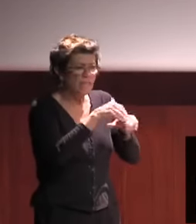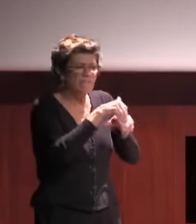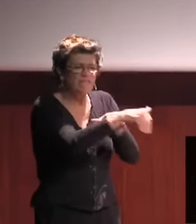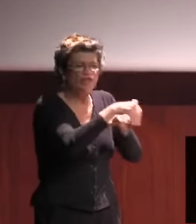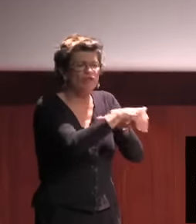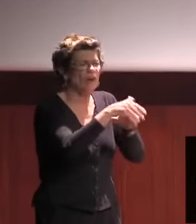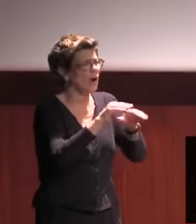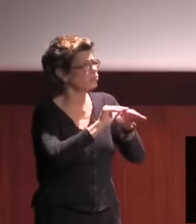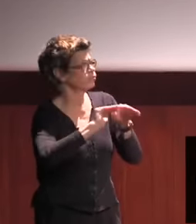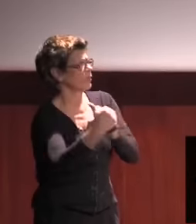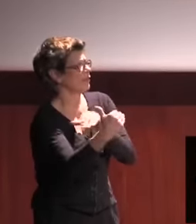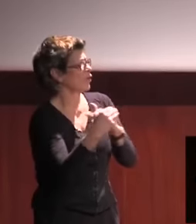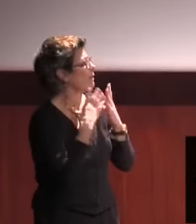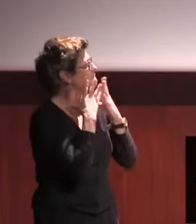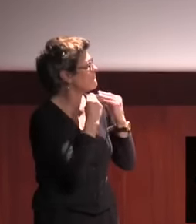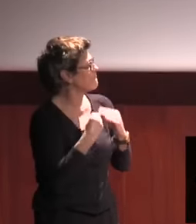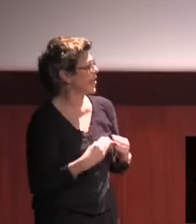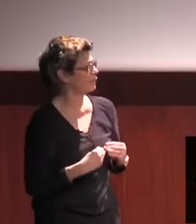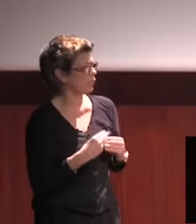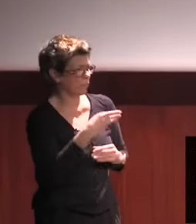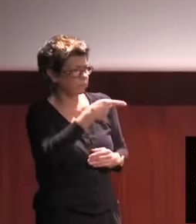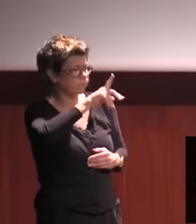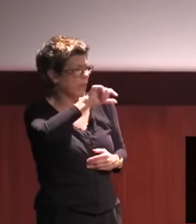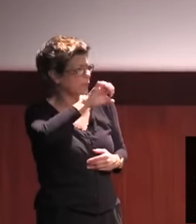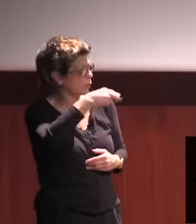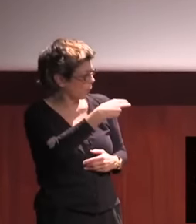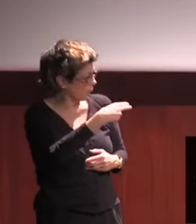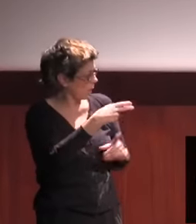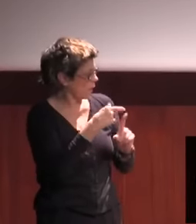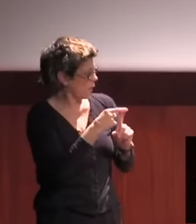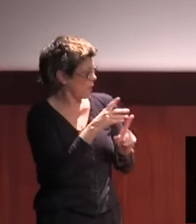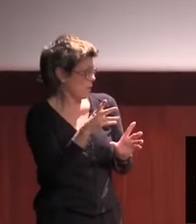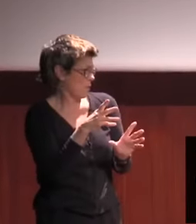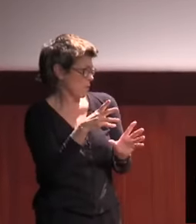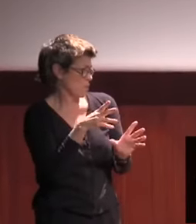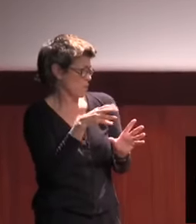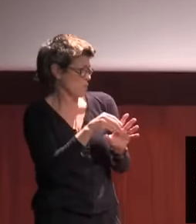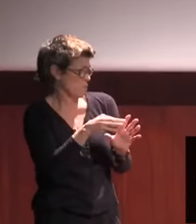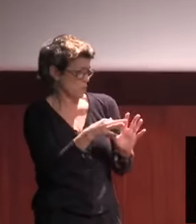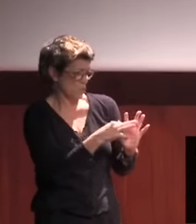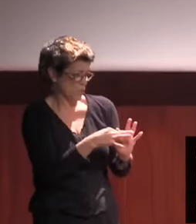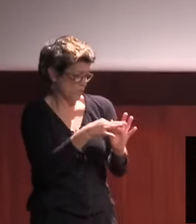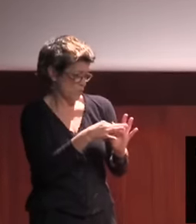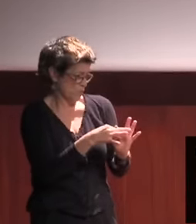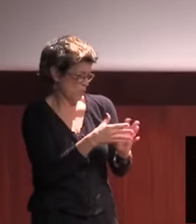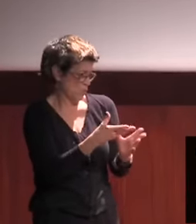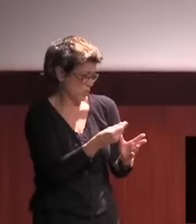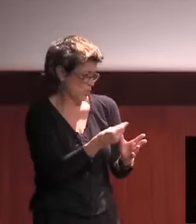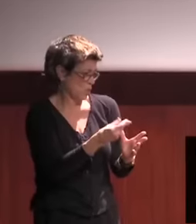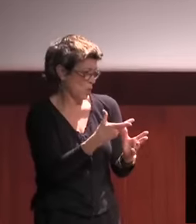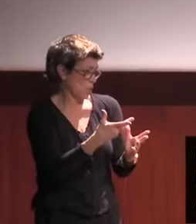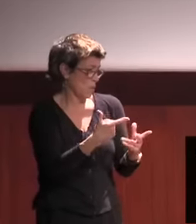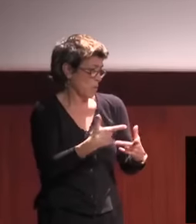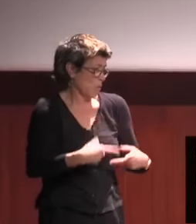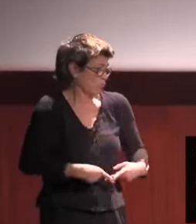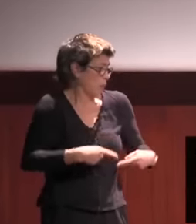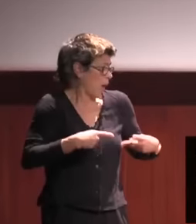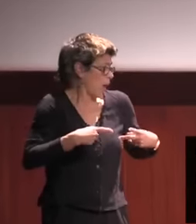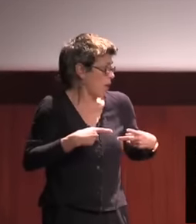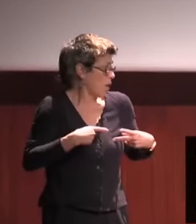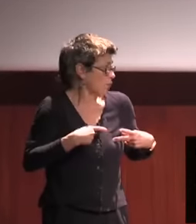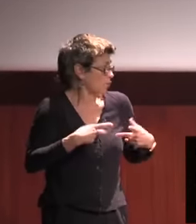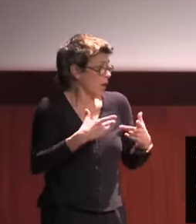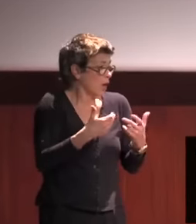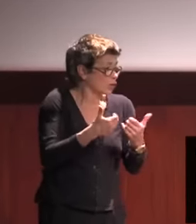vont être accessibles du coup par l'ordinateur et voilà, sous une, soit une médiation, soit un, voilà, un atelier prévu ou soit une